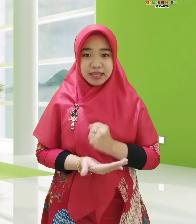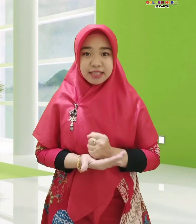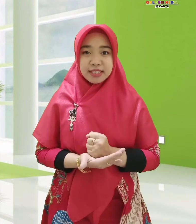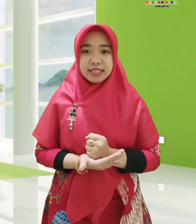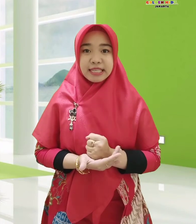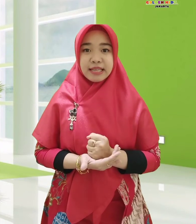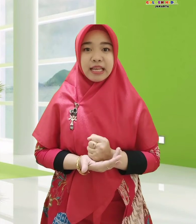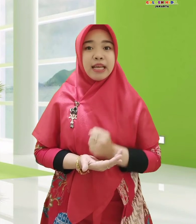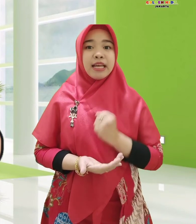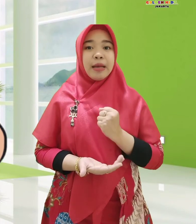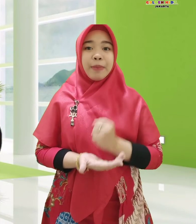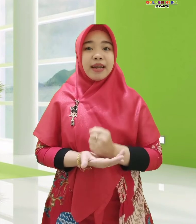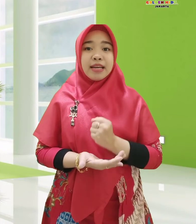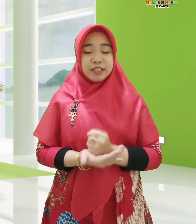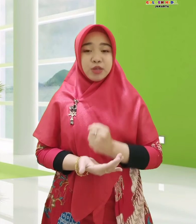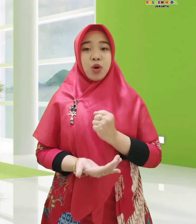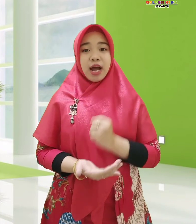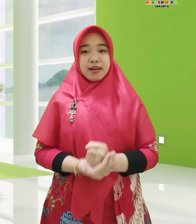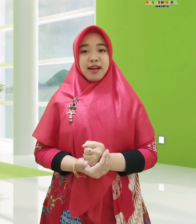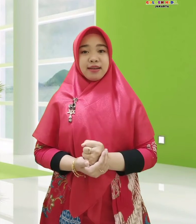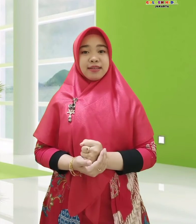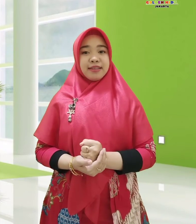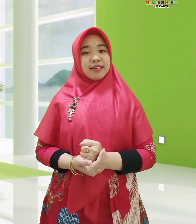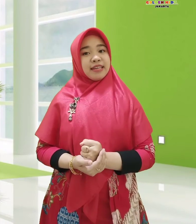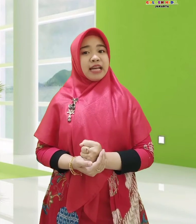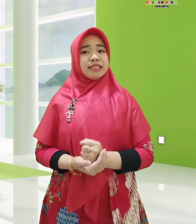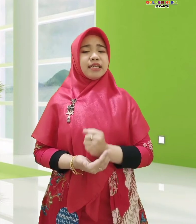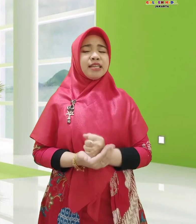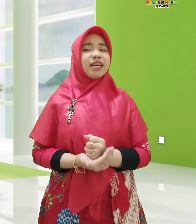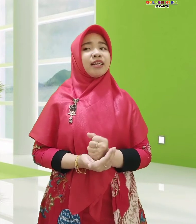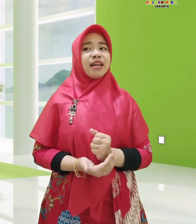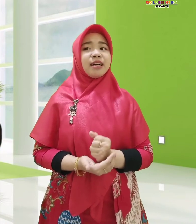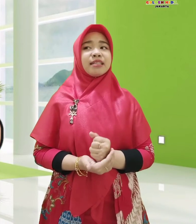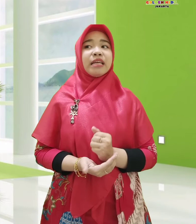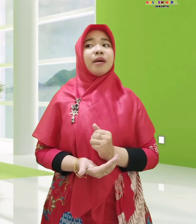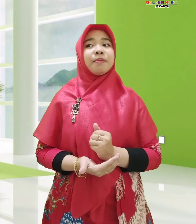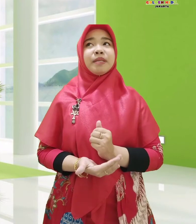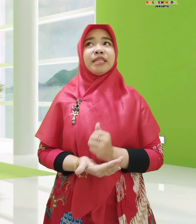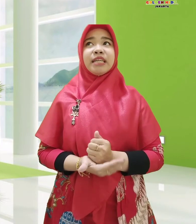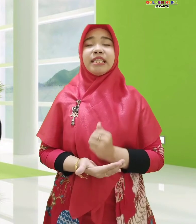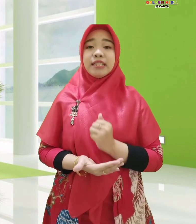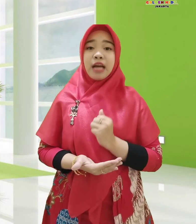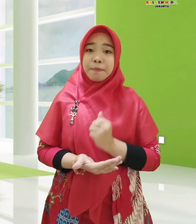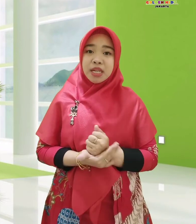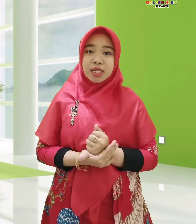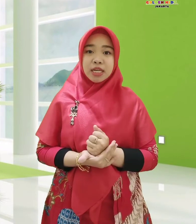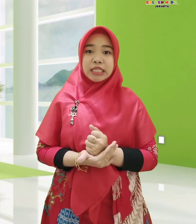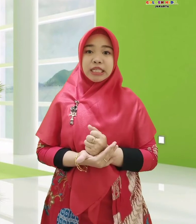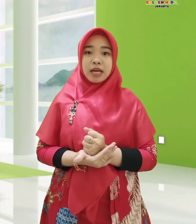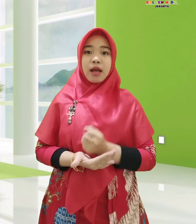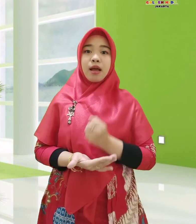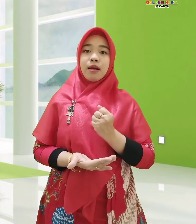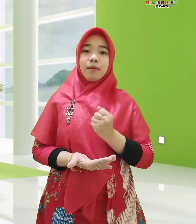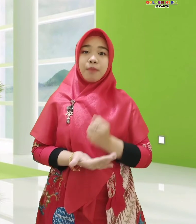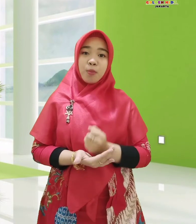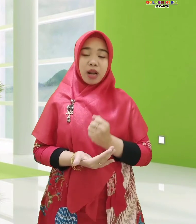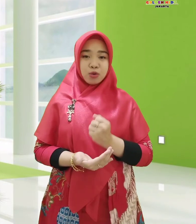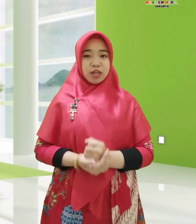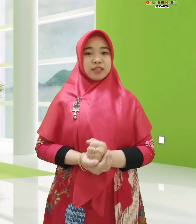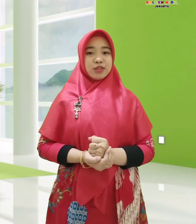optimis pada jiwa anak. Nah, jadi anak menjadi tidak minder jika mau melakukan